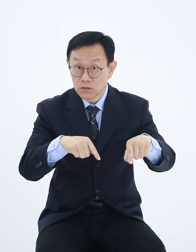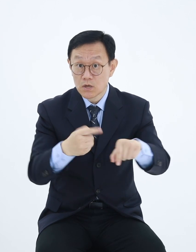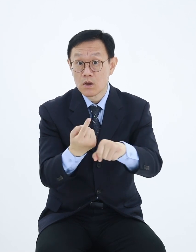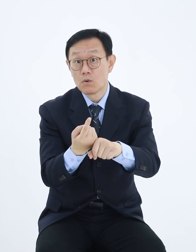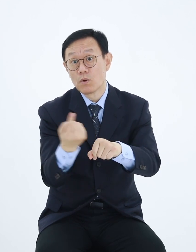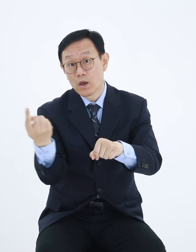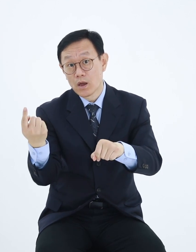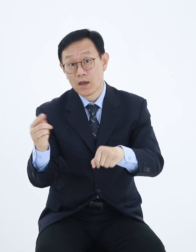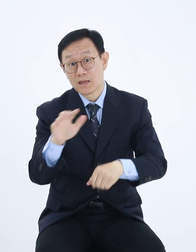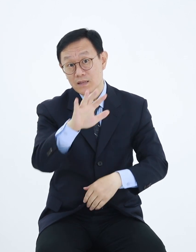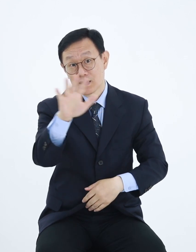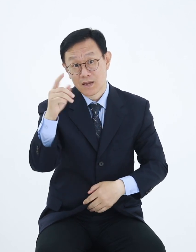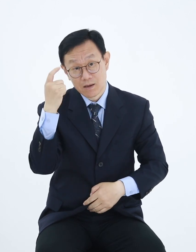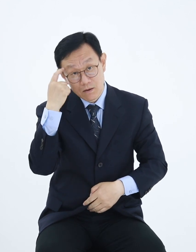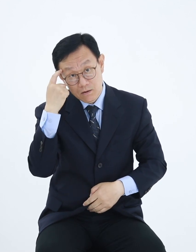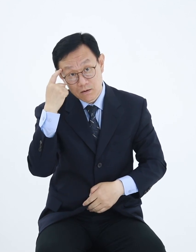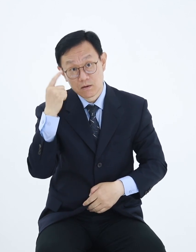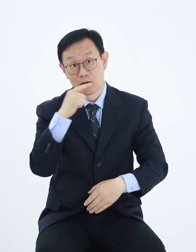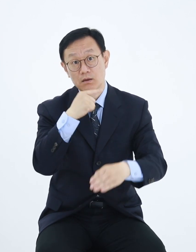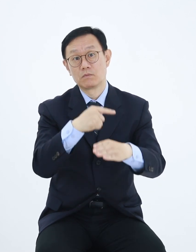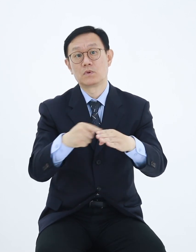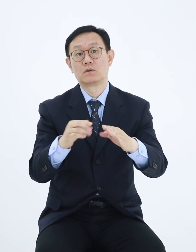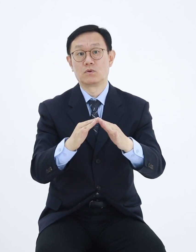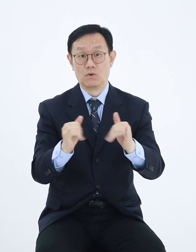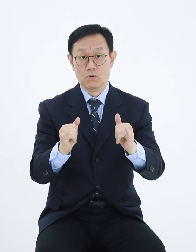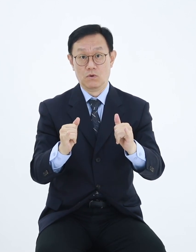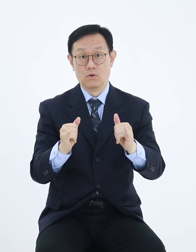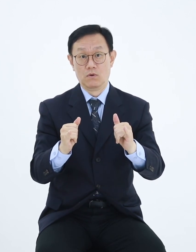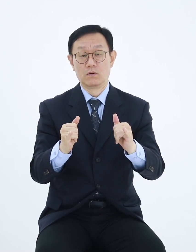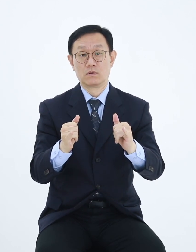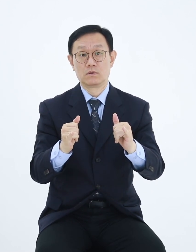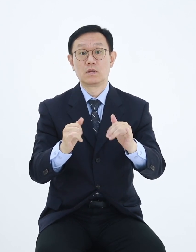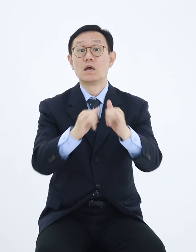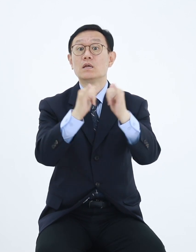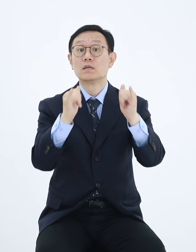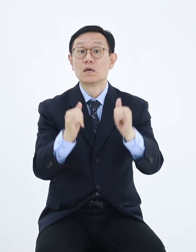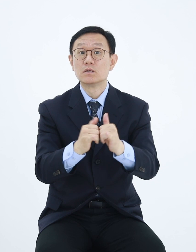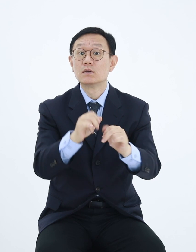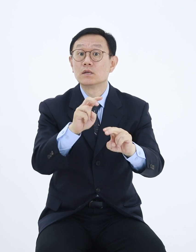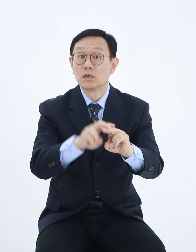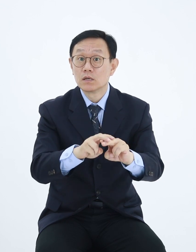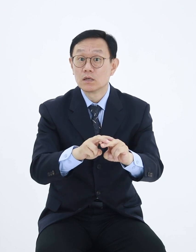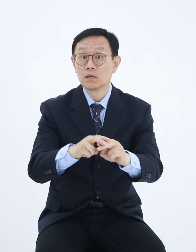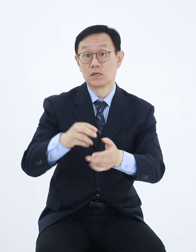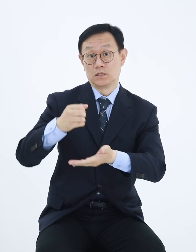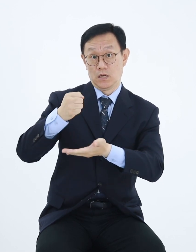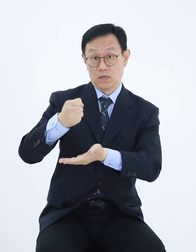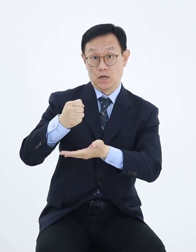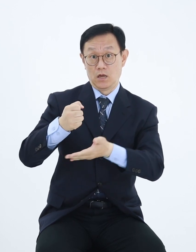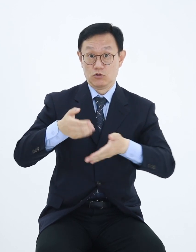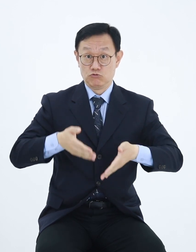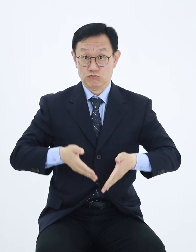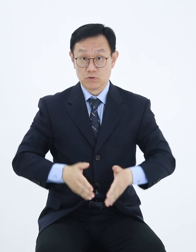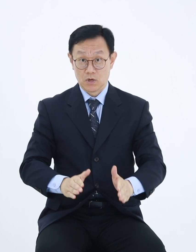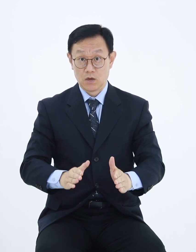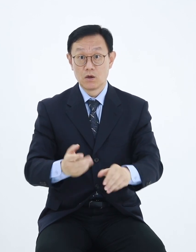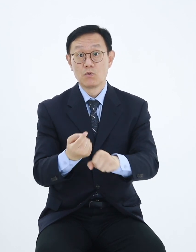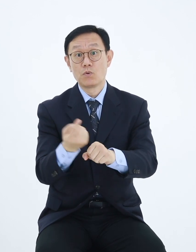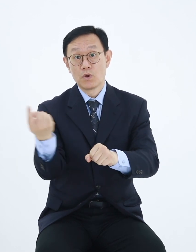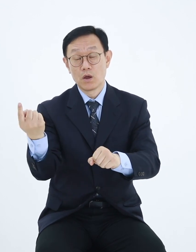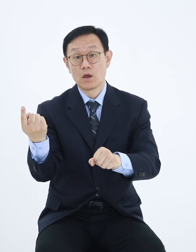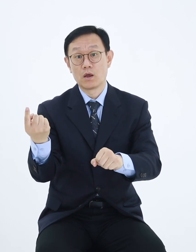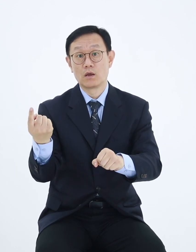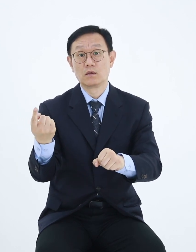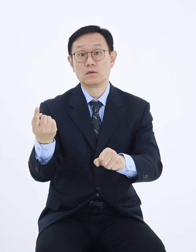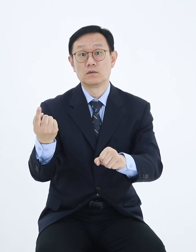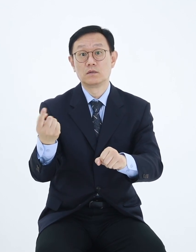정치적 또는 그 밖의 견해, 민족적 또는 사회적 출신, 재산, 출생 또는 그 밖의